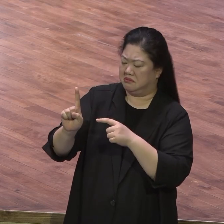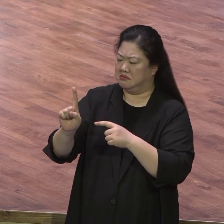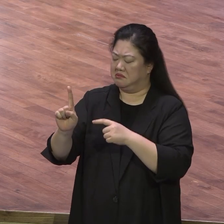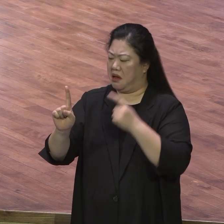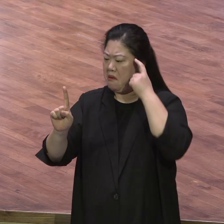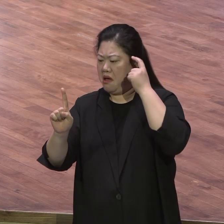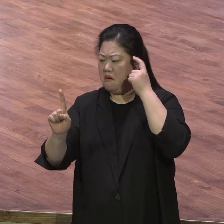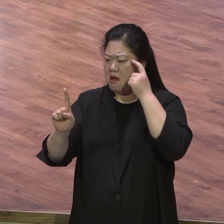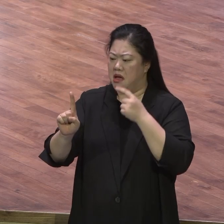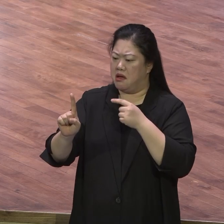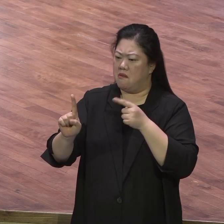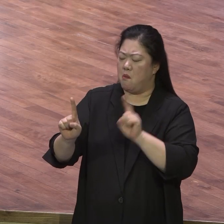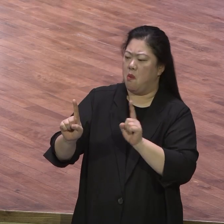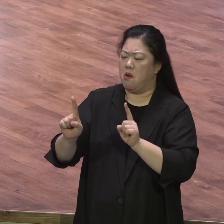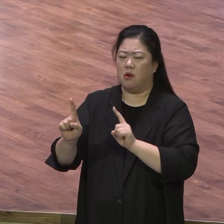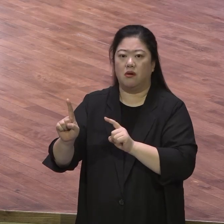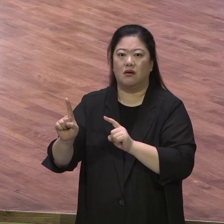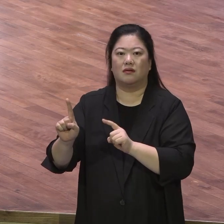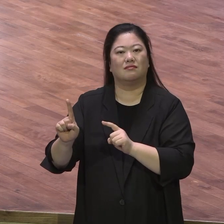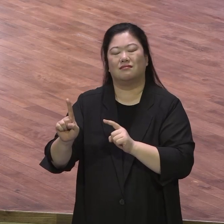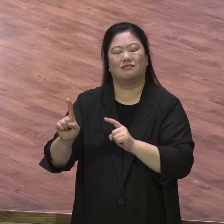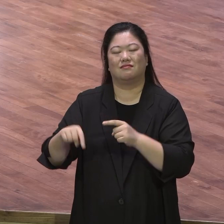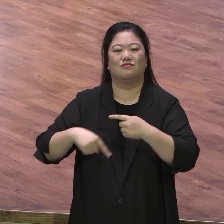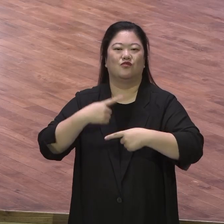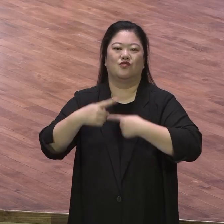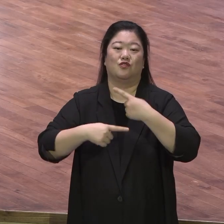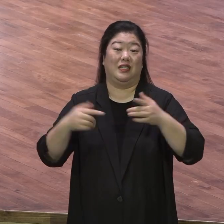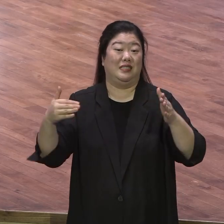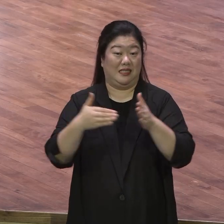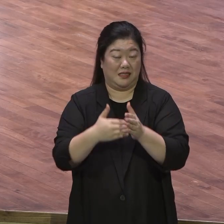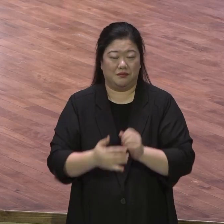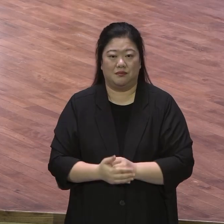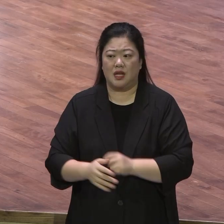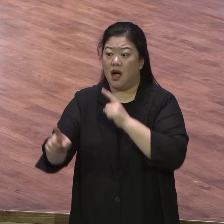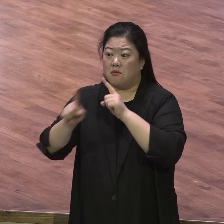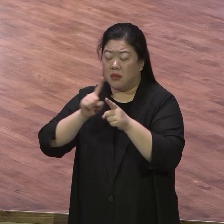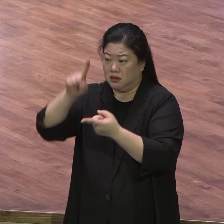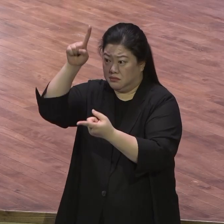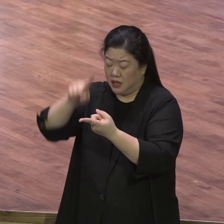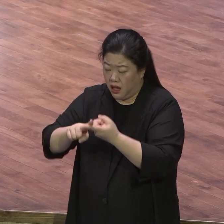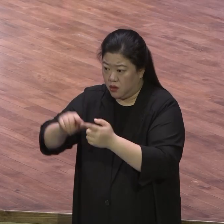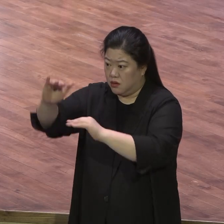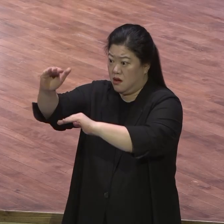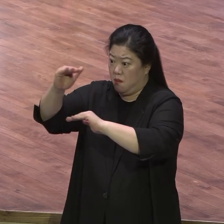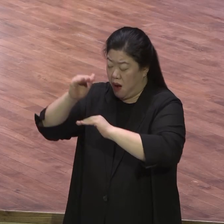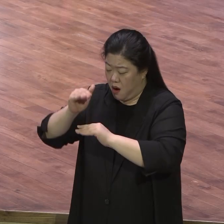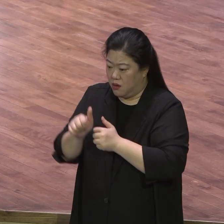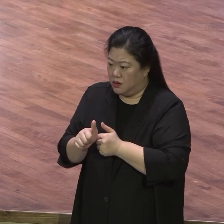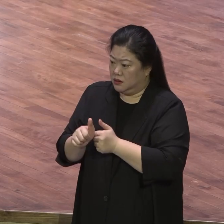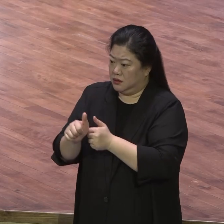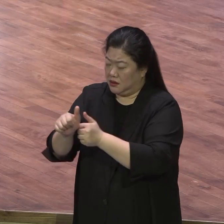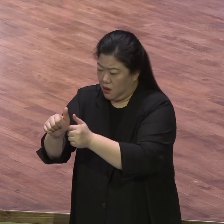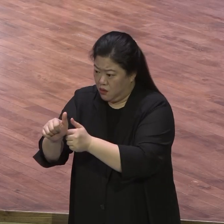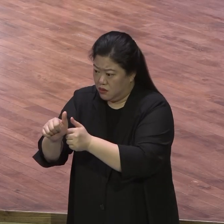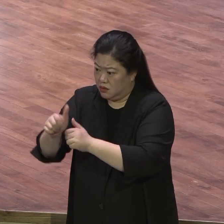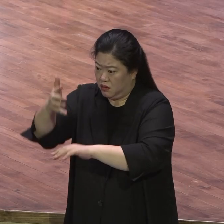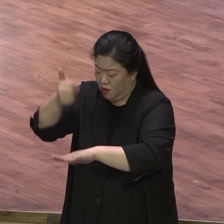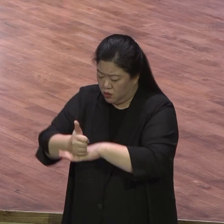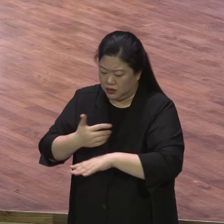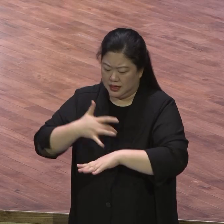적용하는 이 고민만 하세요 말씀을 묵상하고 말씀을 적고 말씀을 다시 한번 묵상하면서 그 뇌 속에 각인뿌리